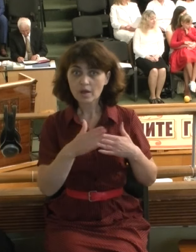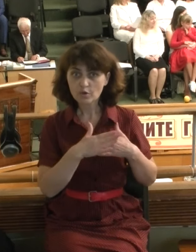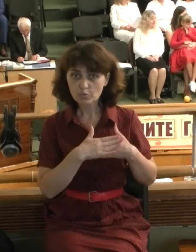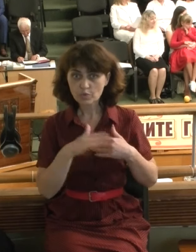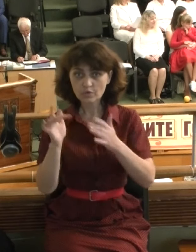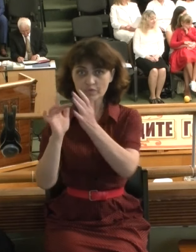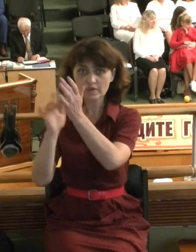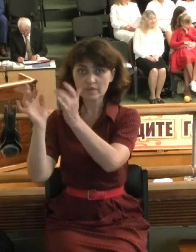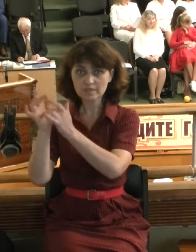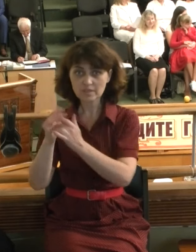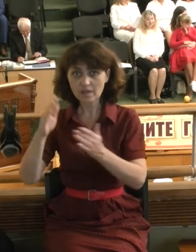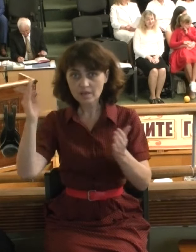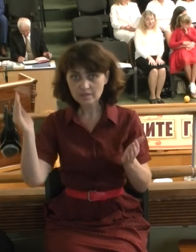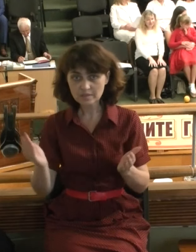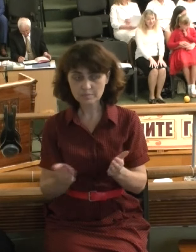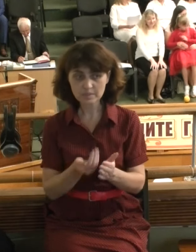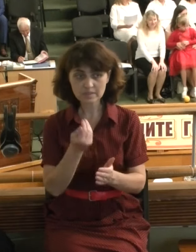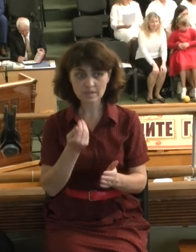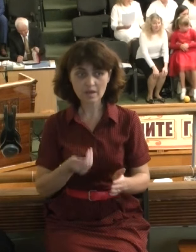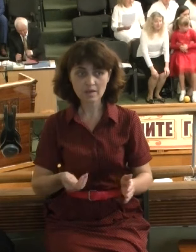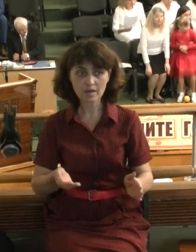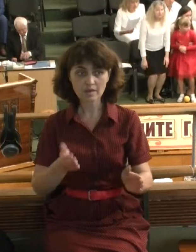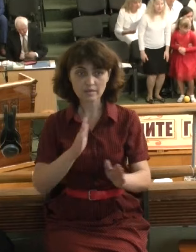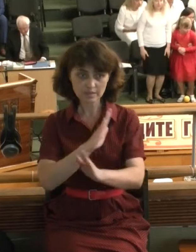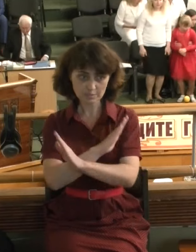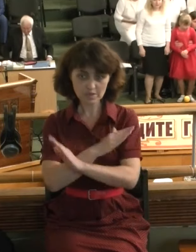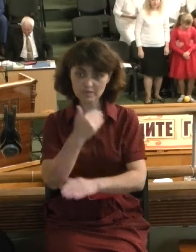спасла от гибели меня.